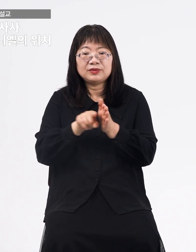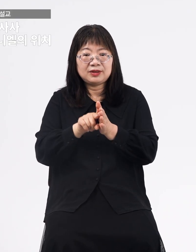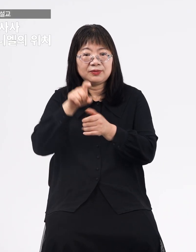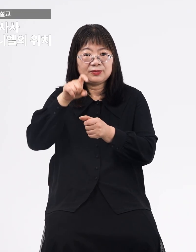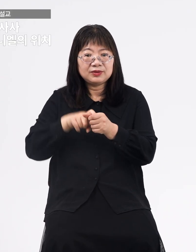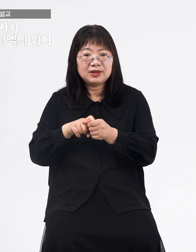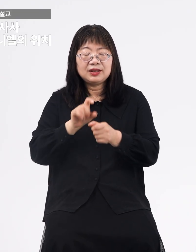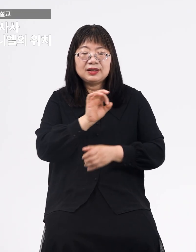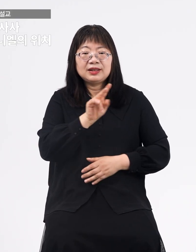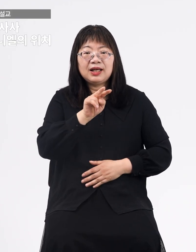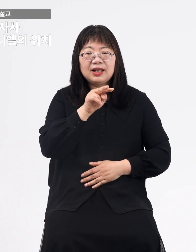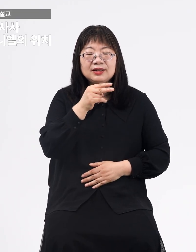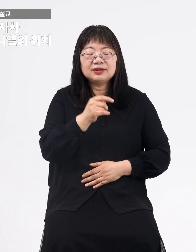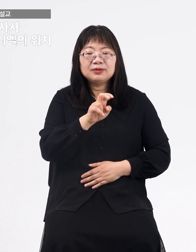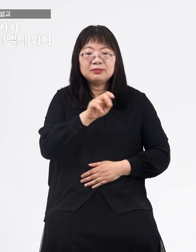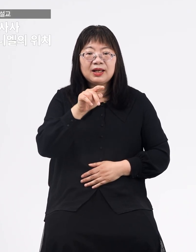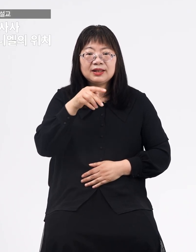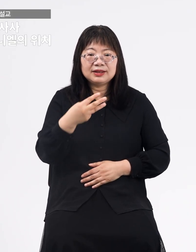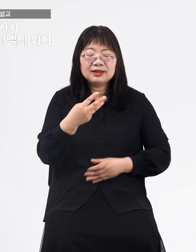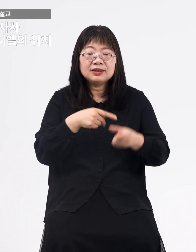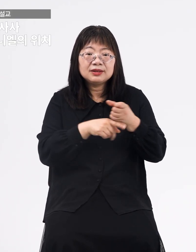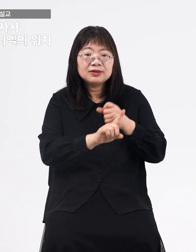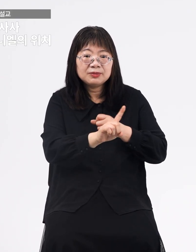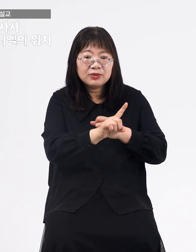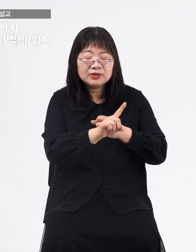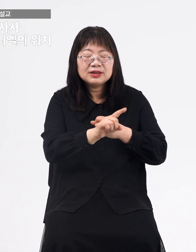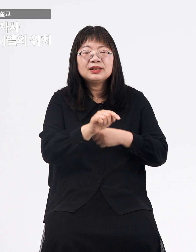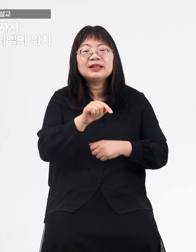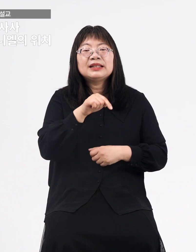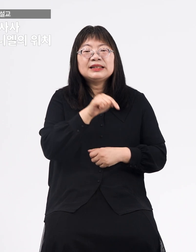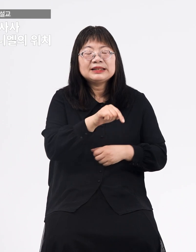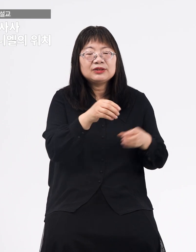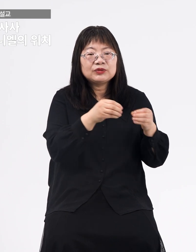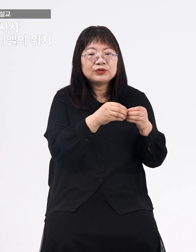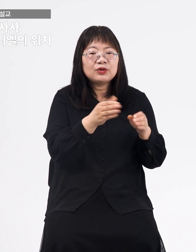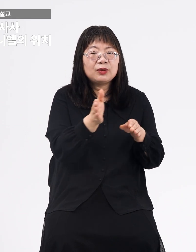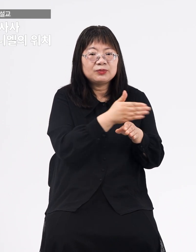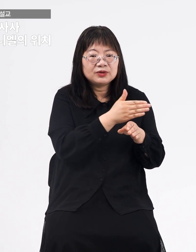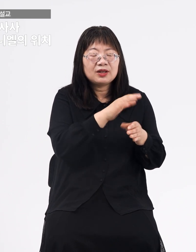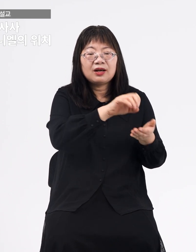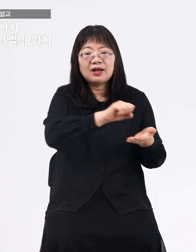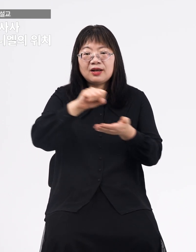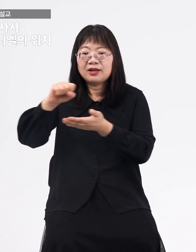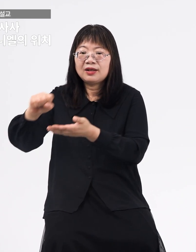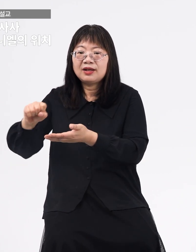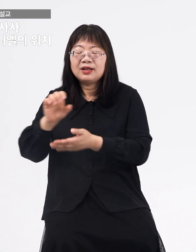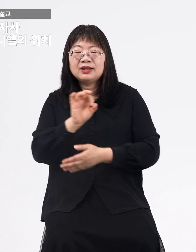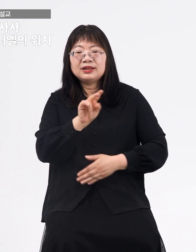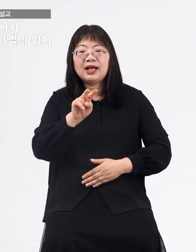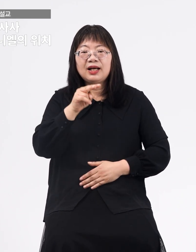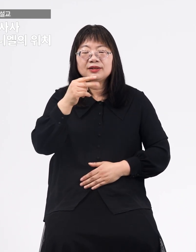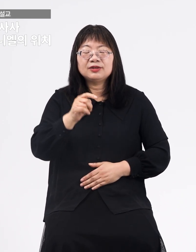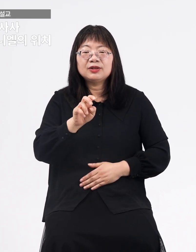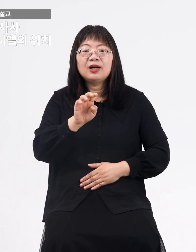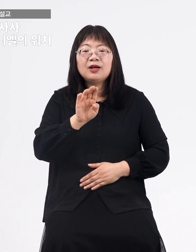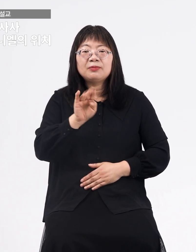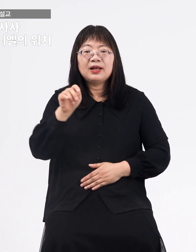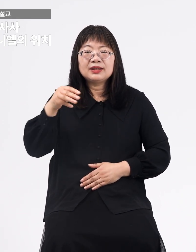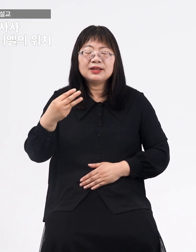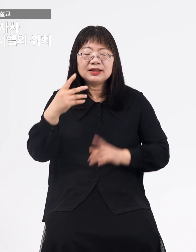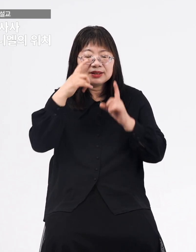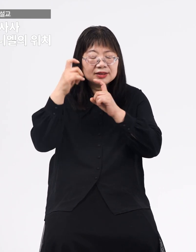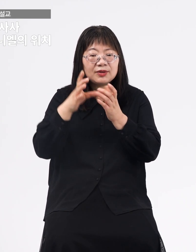것이며, 야드바젬이라는 말이 이 구절에서 기초가 된 거예요. 그 야드바젬이라는 말은